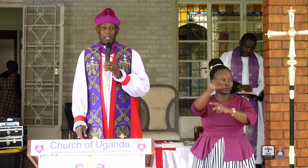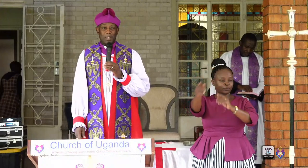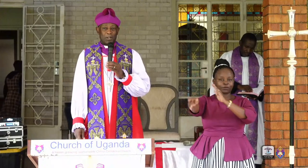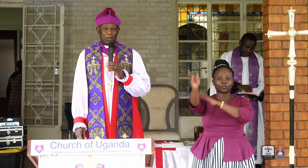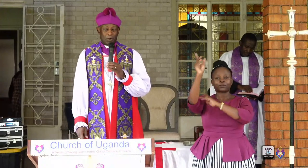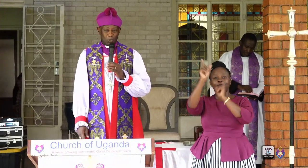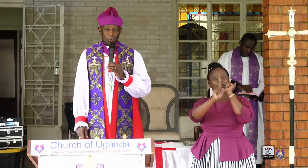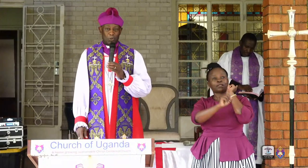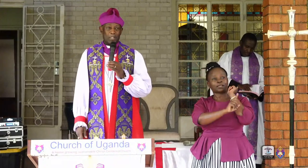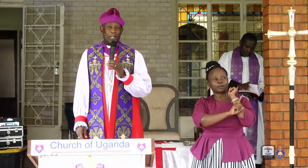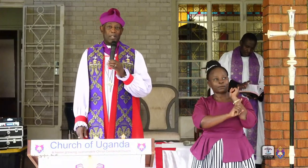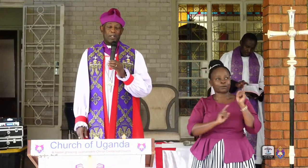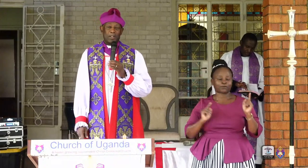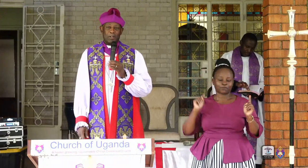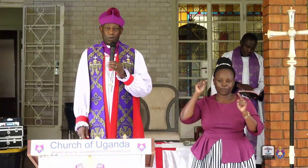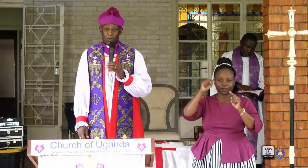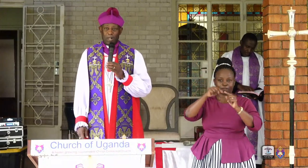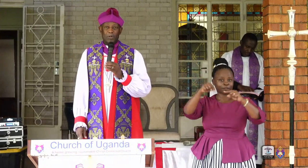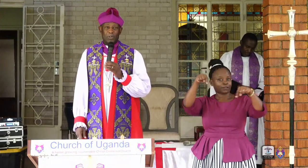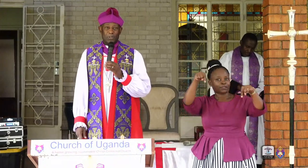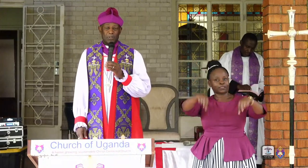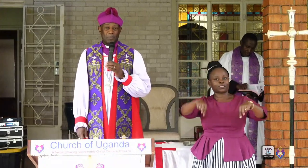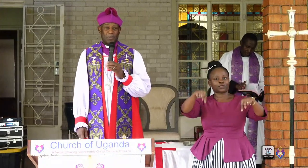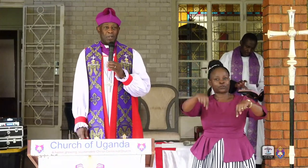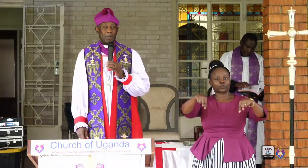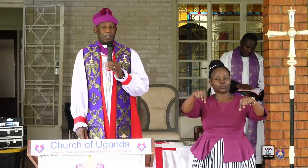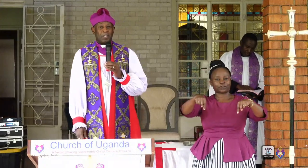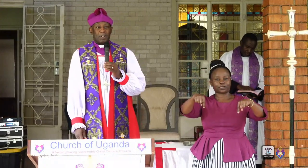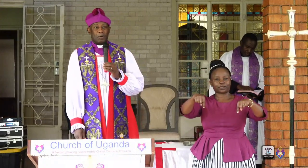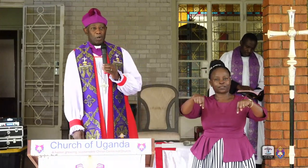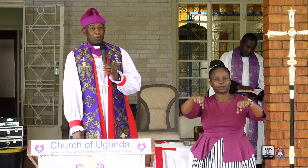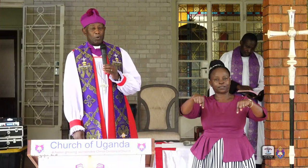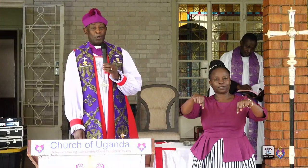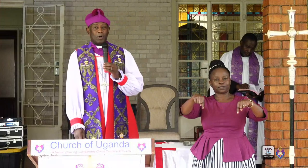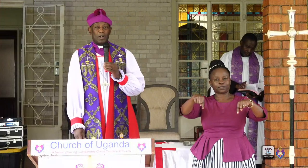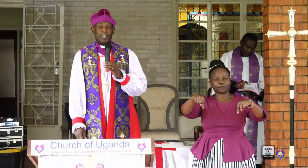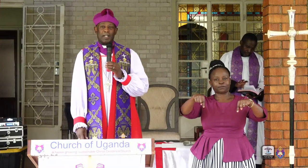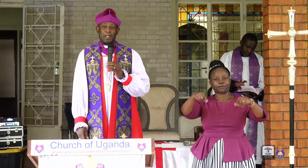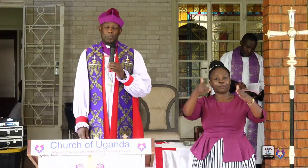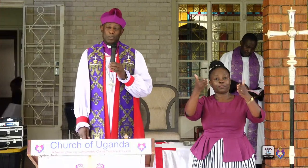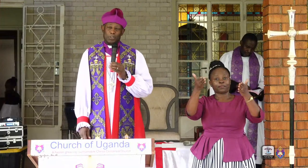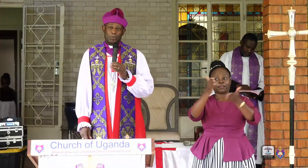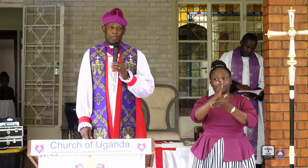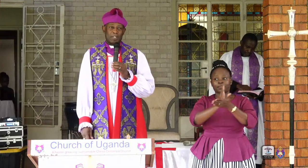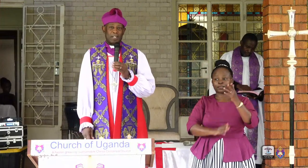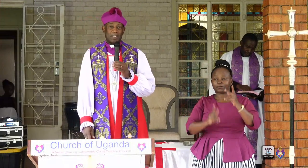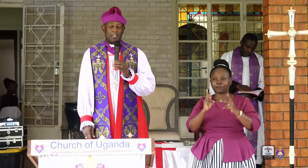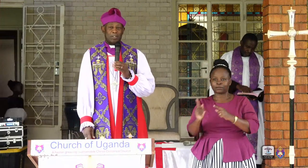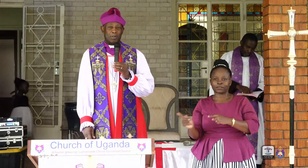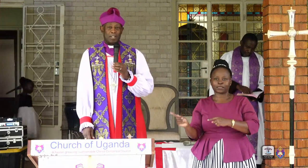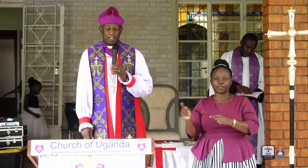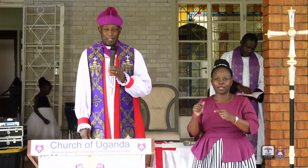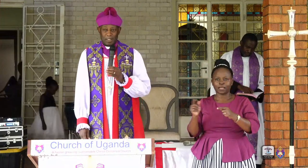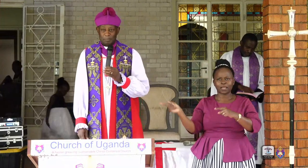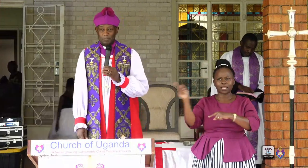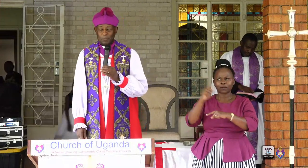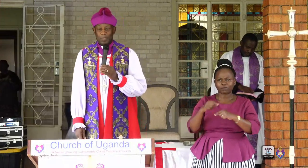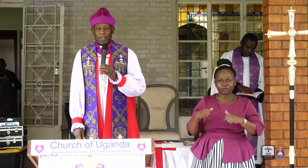baakuumye okutuuka olwaleero luno. Waliwo ennaku zino zikwataganye,